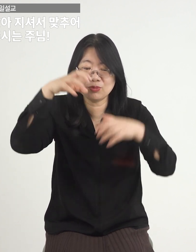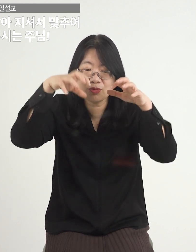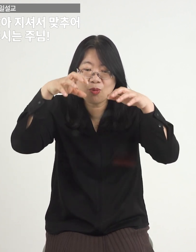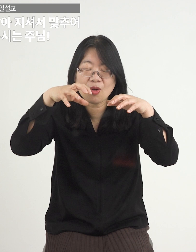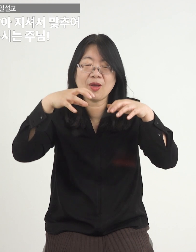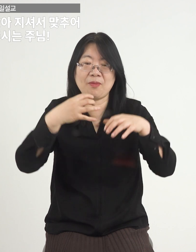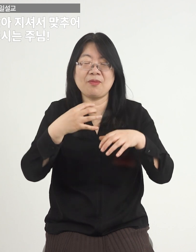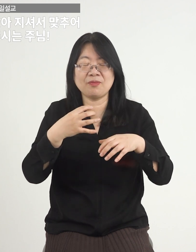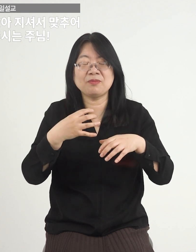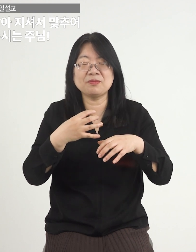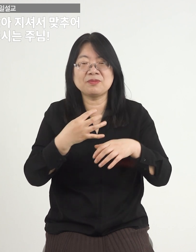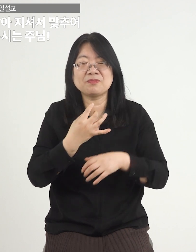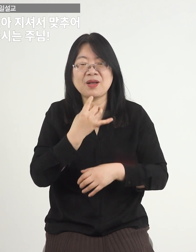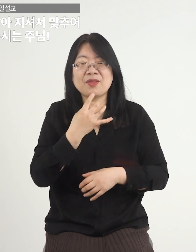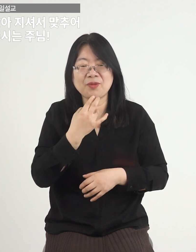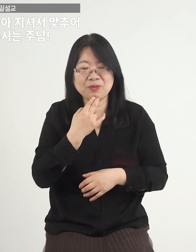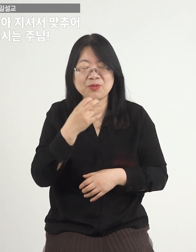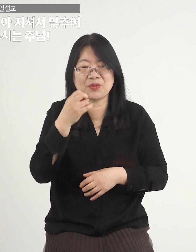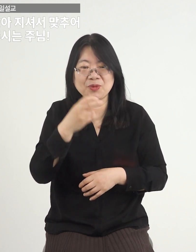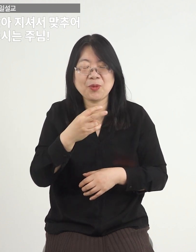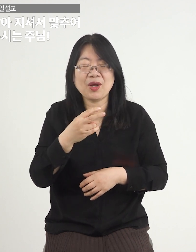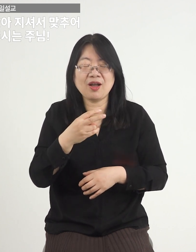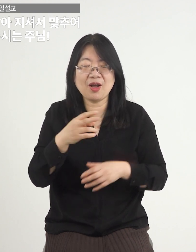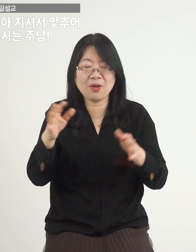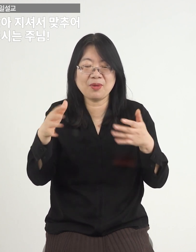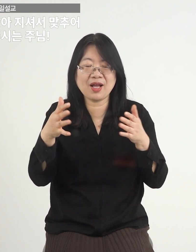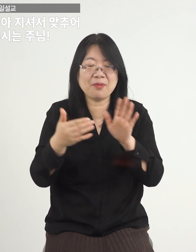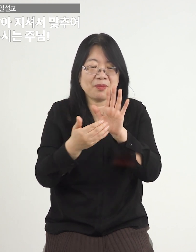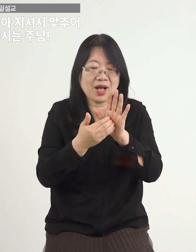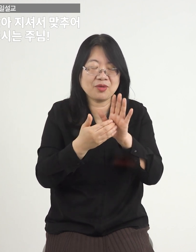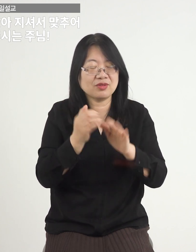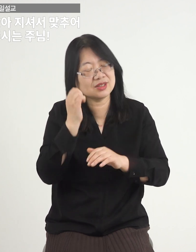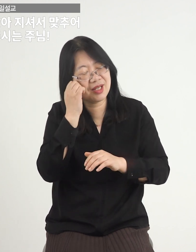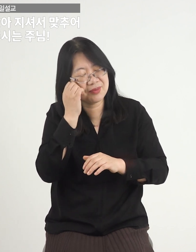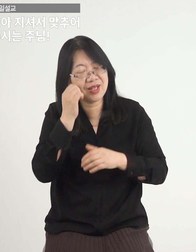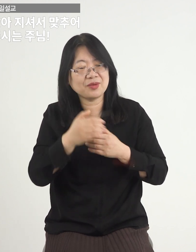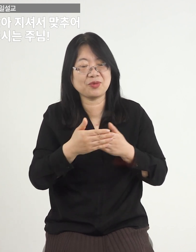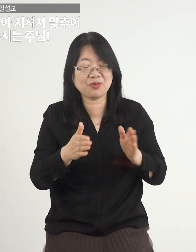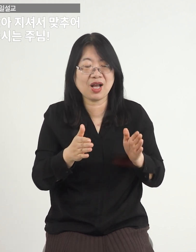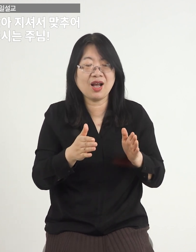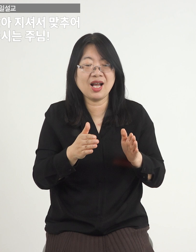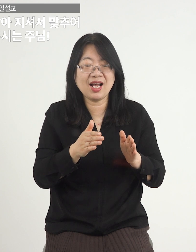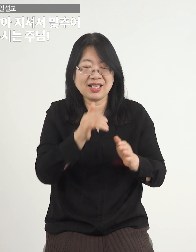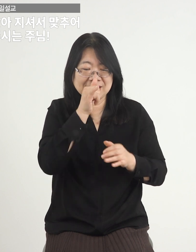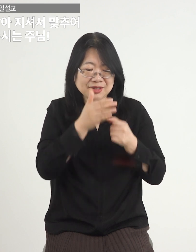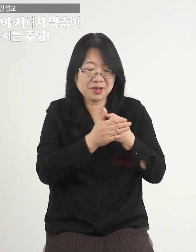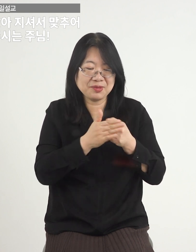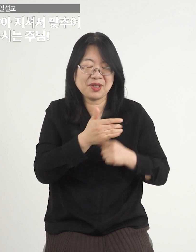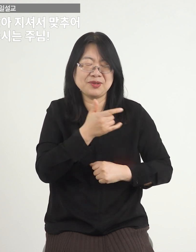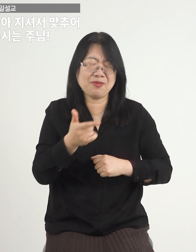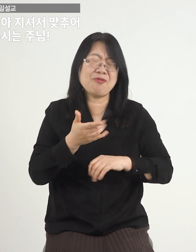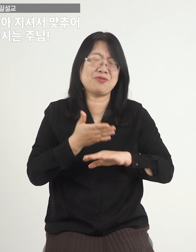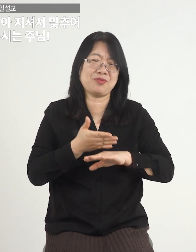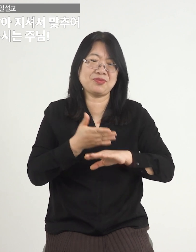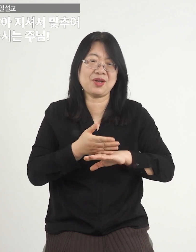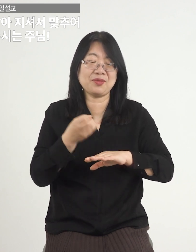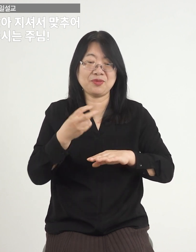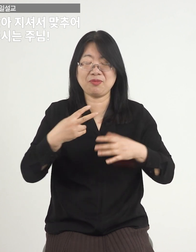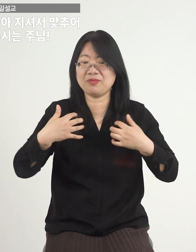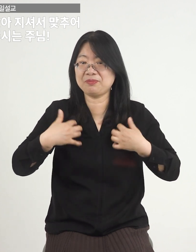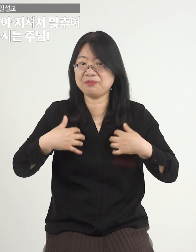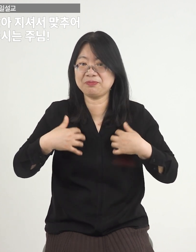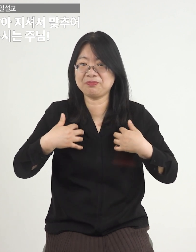맞고 바람 안 맞고 잠잘 수 있는 공간으로 너무 감사했고 또